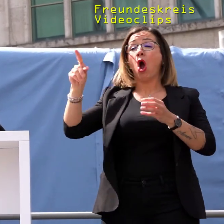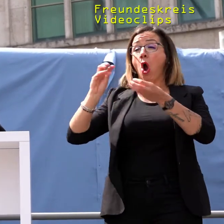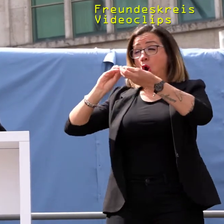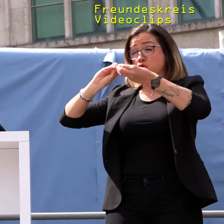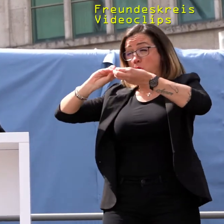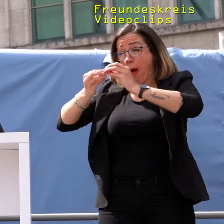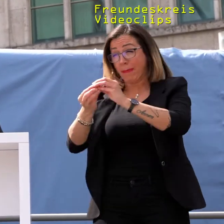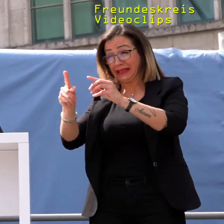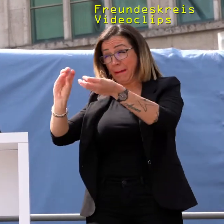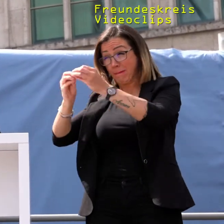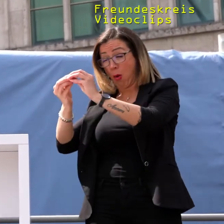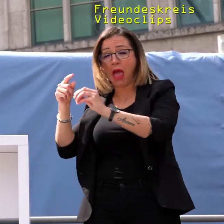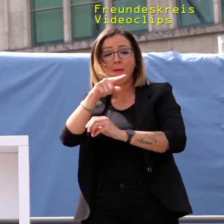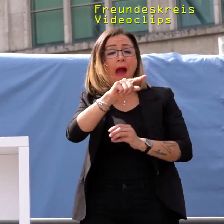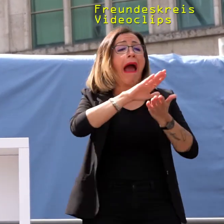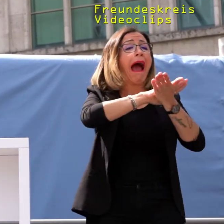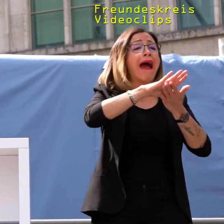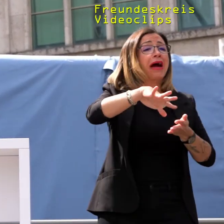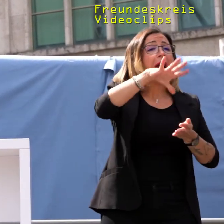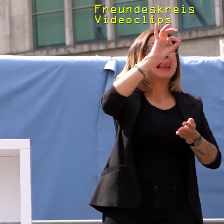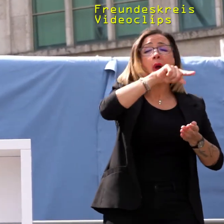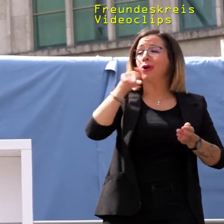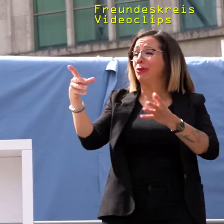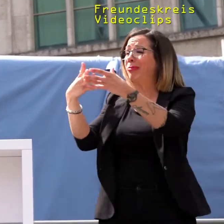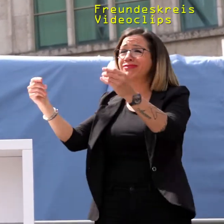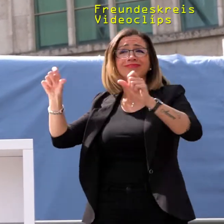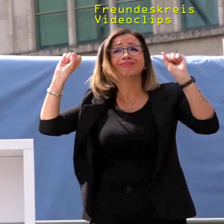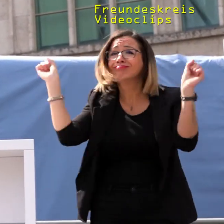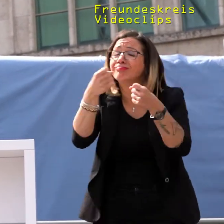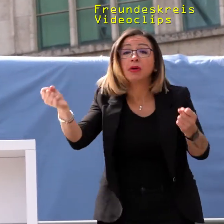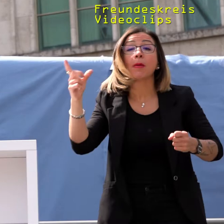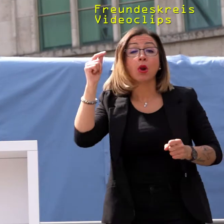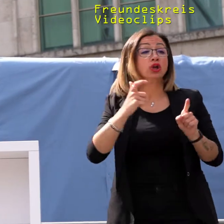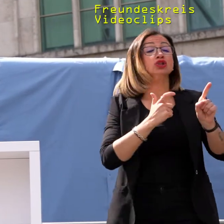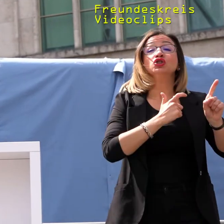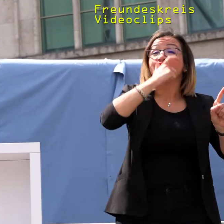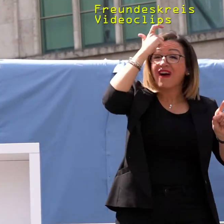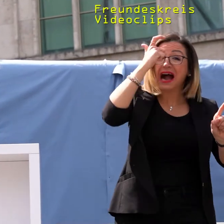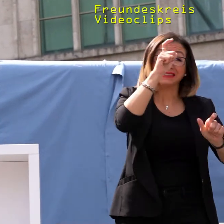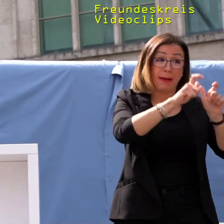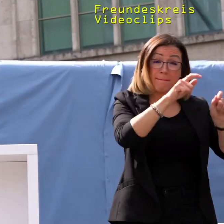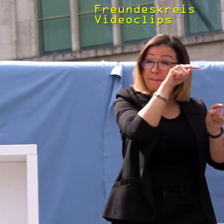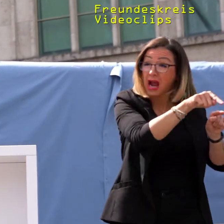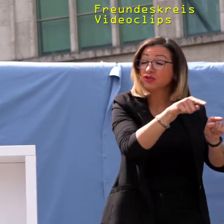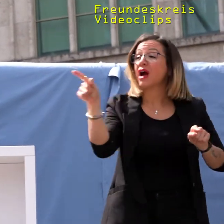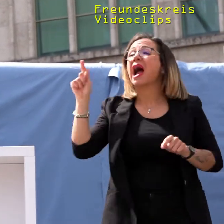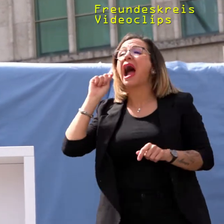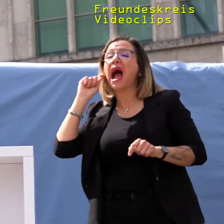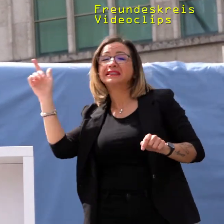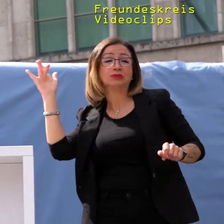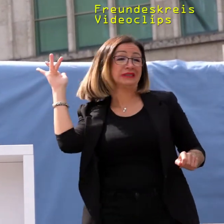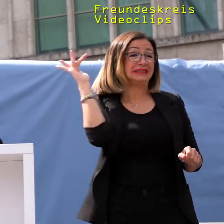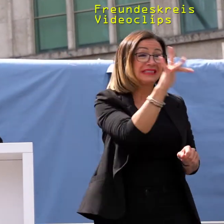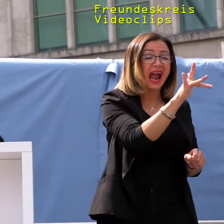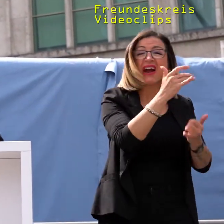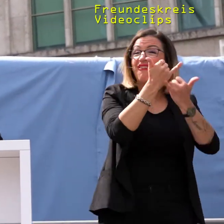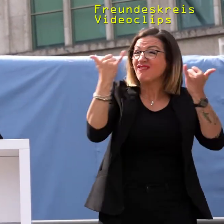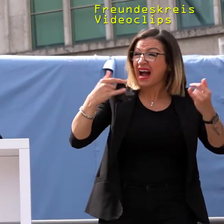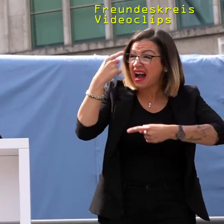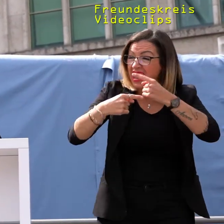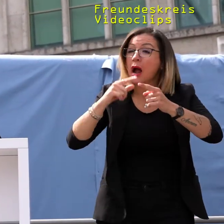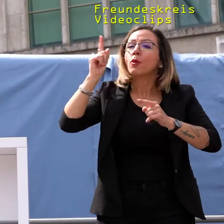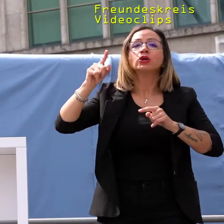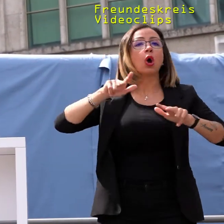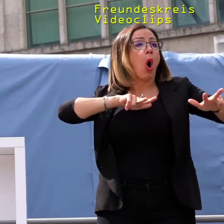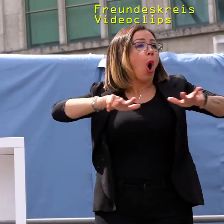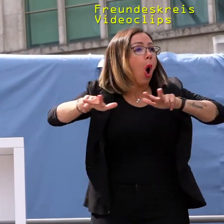behoben. Um das Problem des systematischen Rassismus gegen schwarze Menschen anzugehen, müssen wir also organisiert vorgehen.